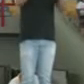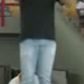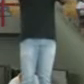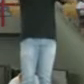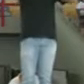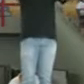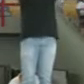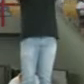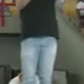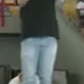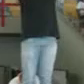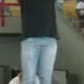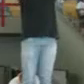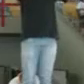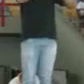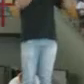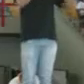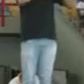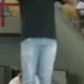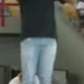fornecer a vocês